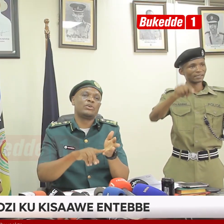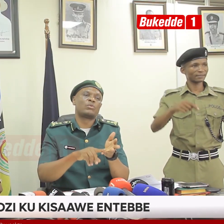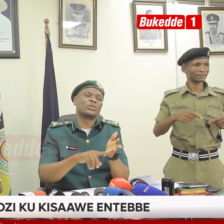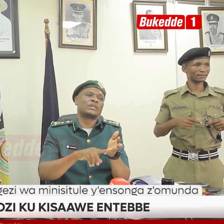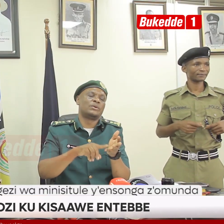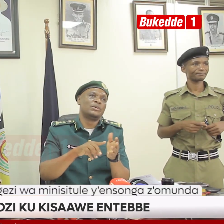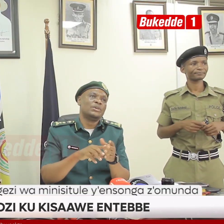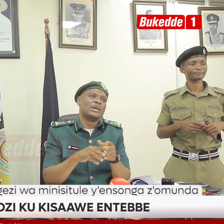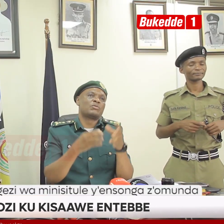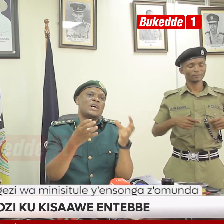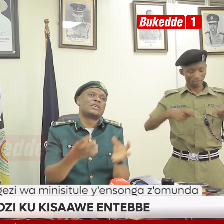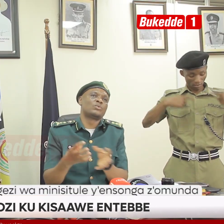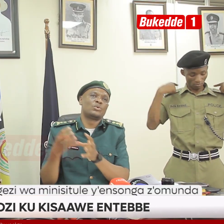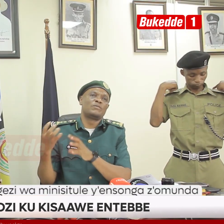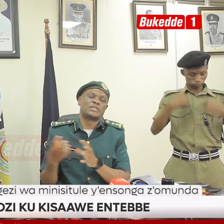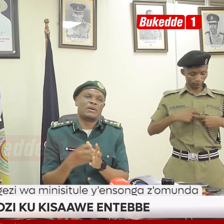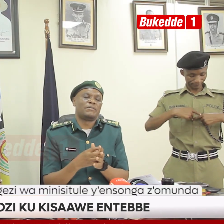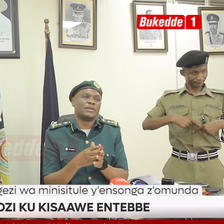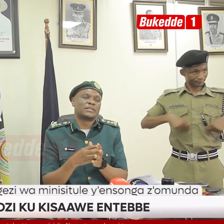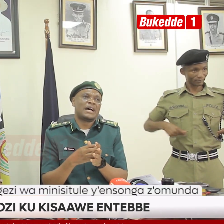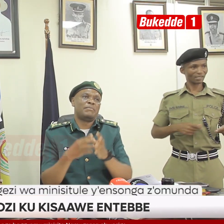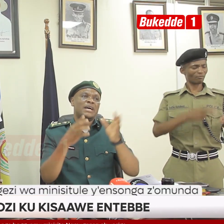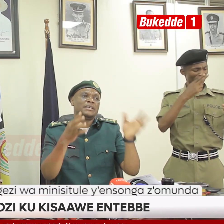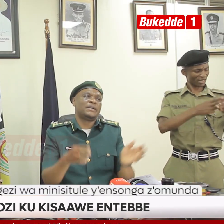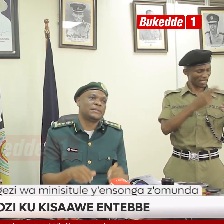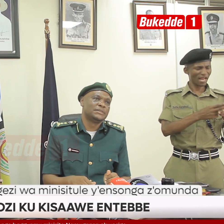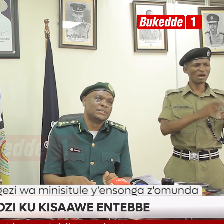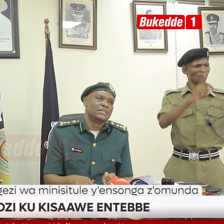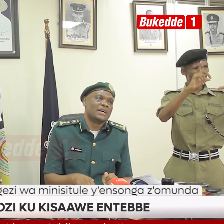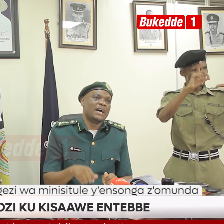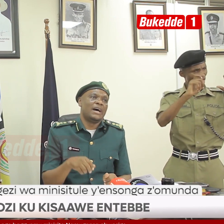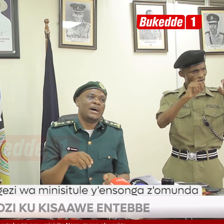ku kaadi okwo kuliko ebikwata ku ofisa waffe amanya